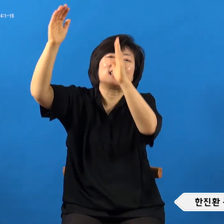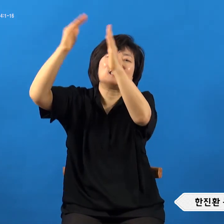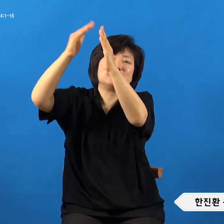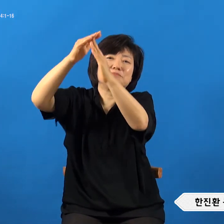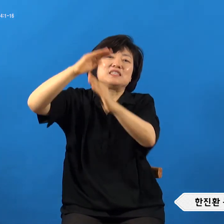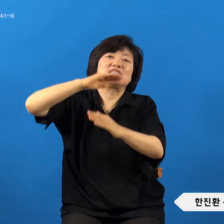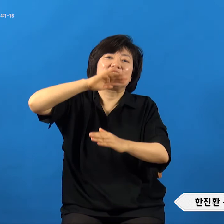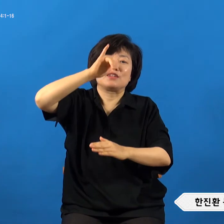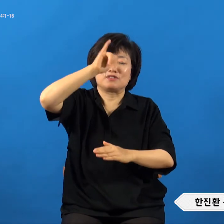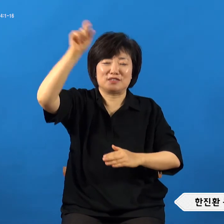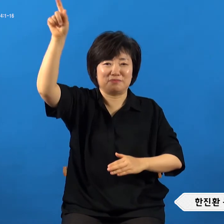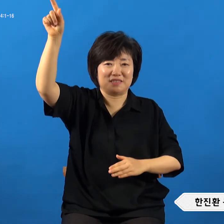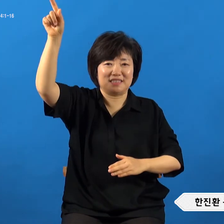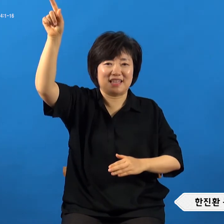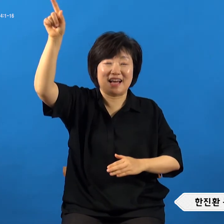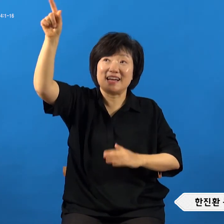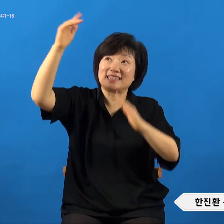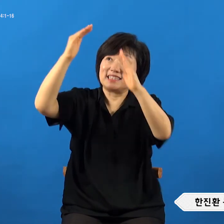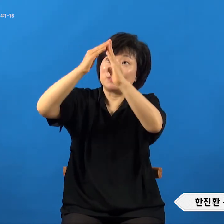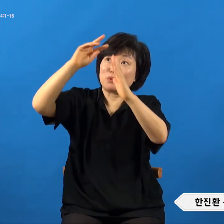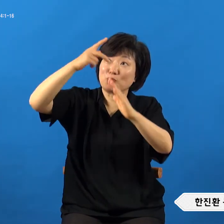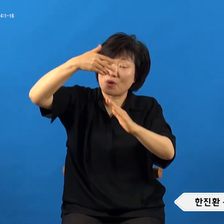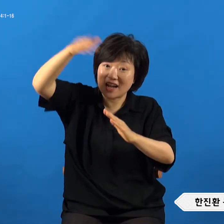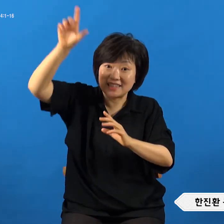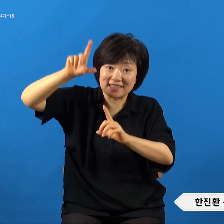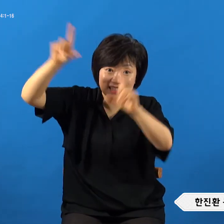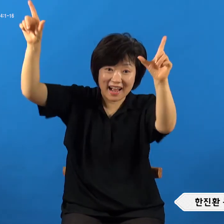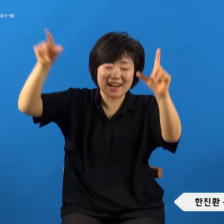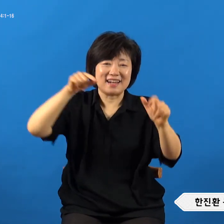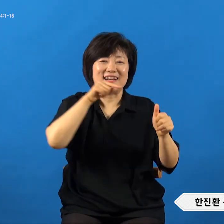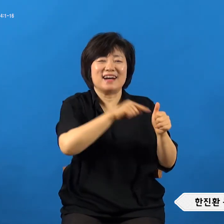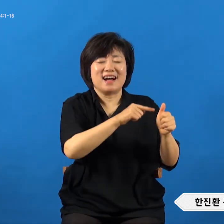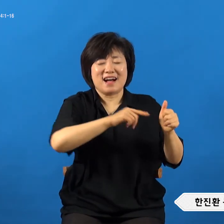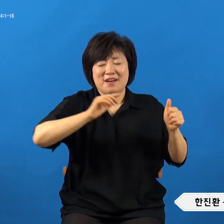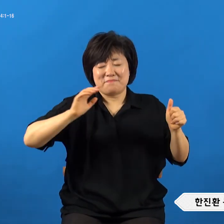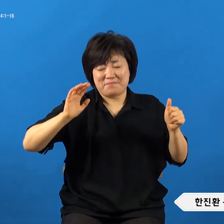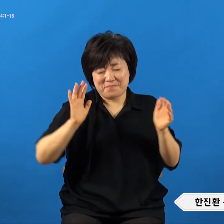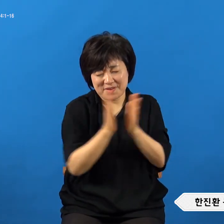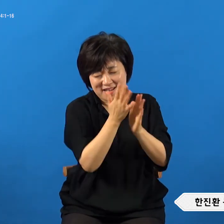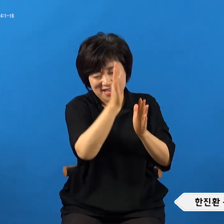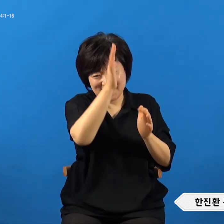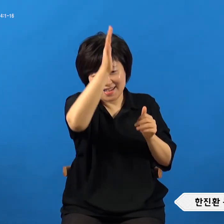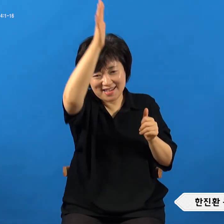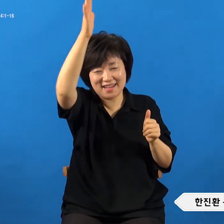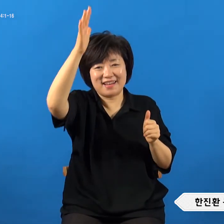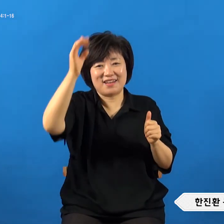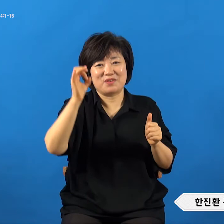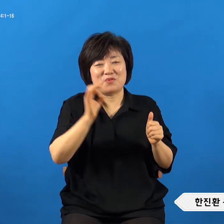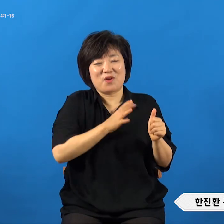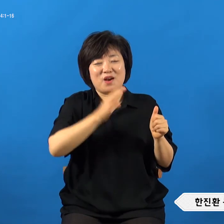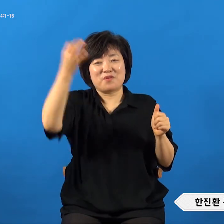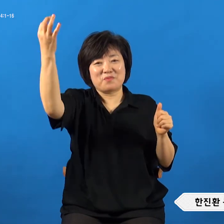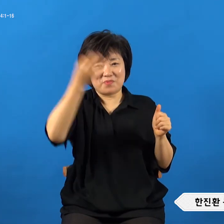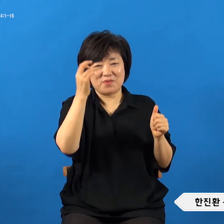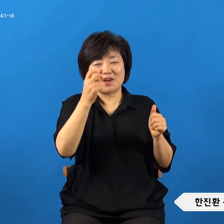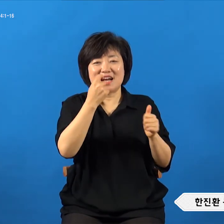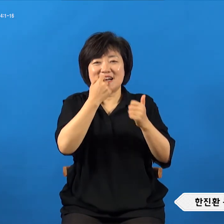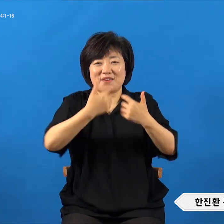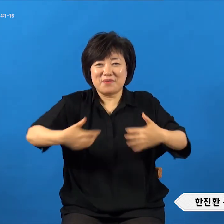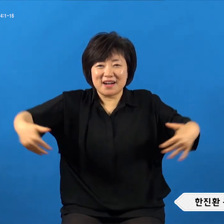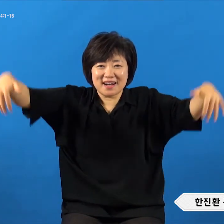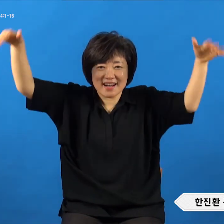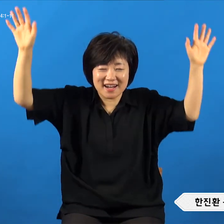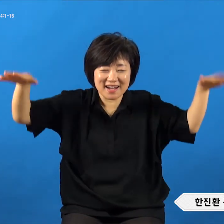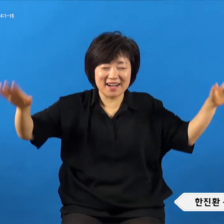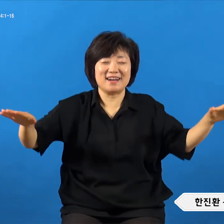집이 기다리고 있습니다. 그 집으로 돌아가는 날 그는 놀라운 것을 보게 될 것입니다. 수많은 천군